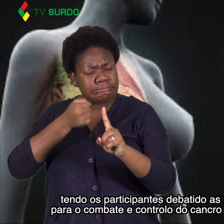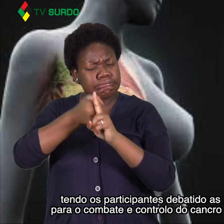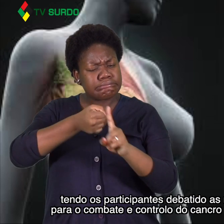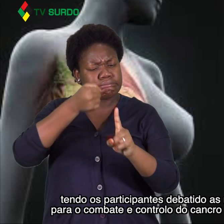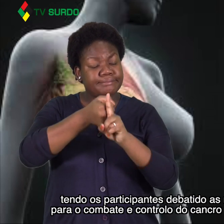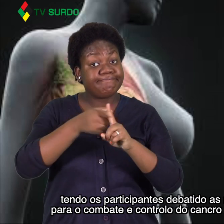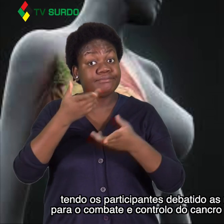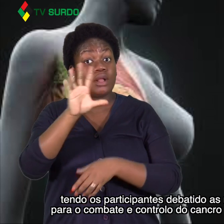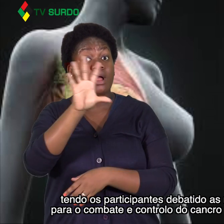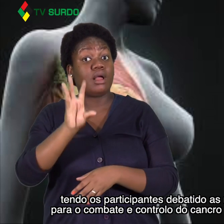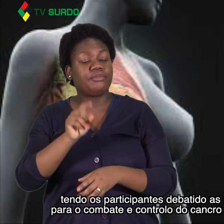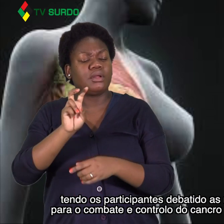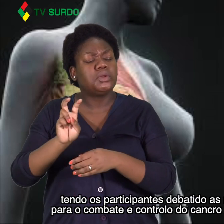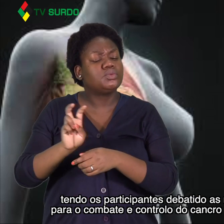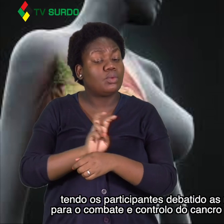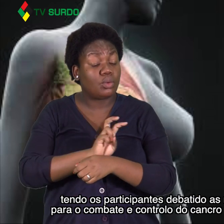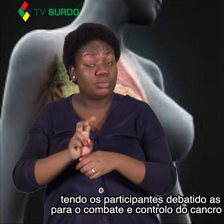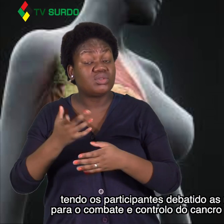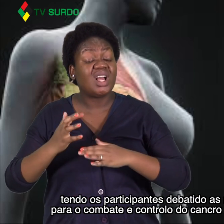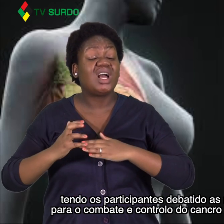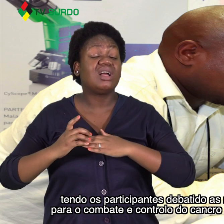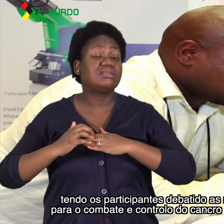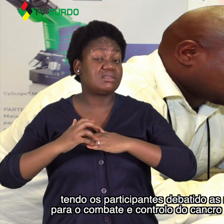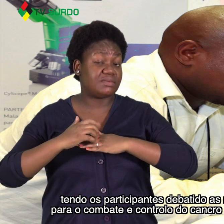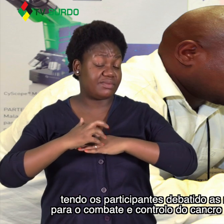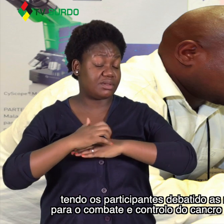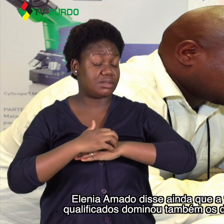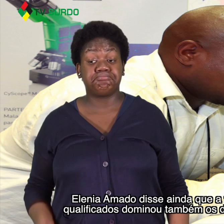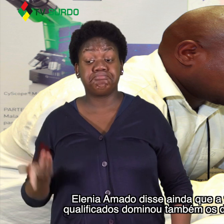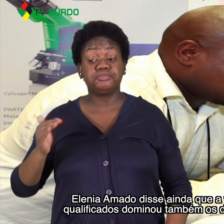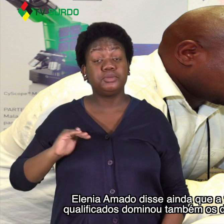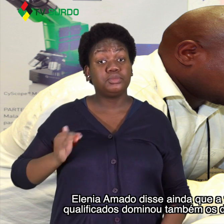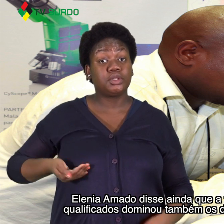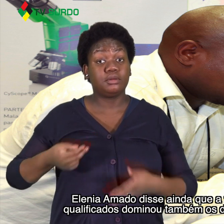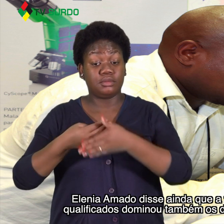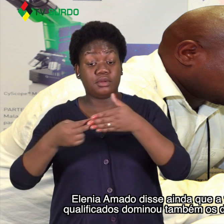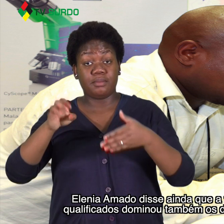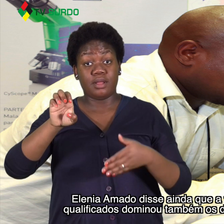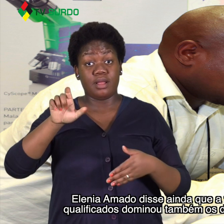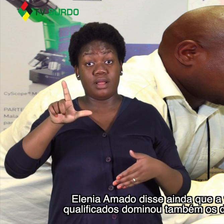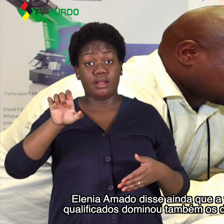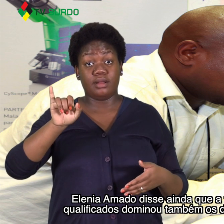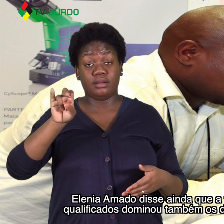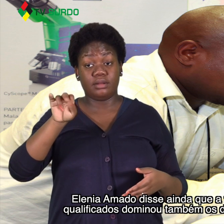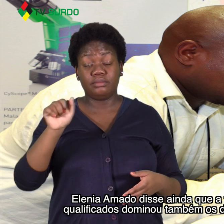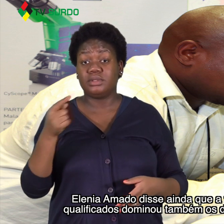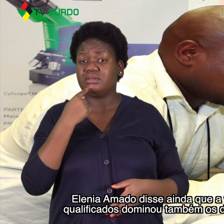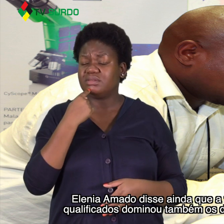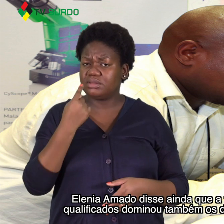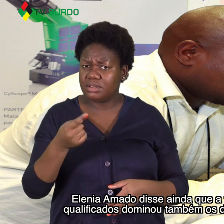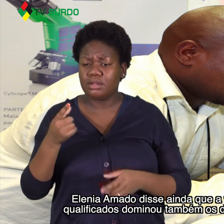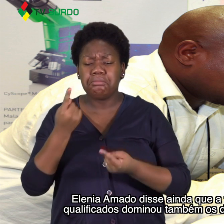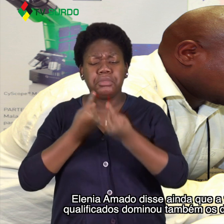as melhores estratégias para o combate e controle do cancro no continente africano. Elenia Amado disse ainda que a